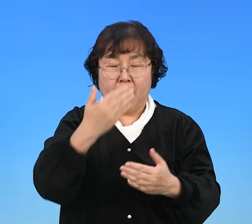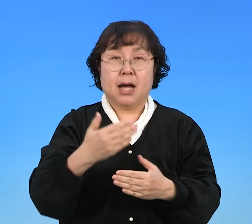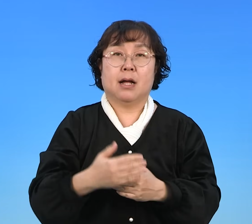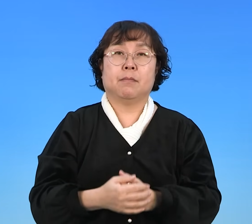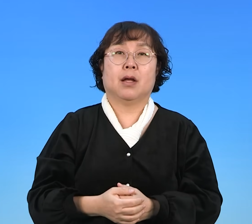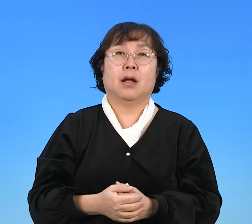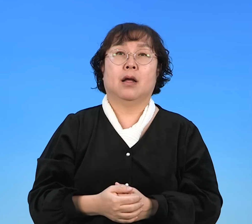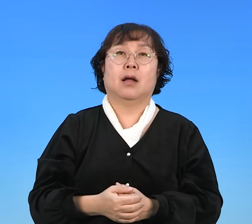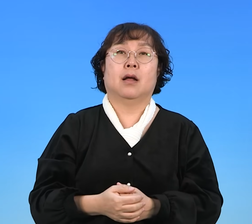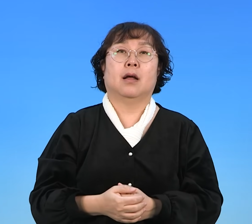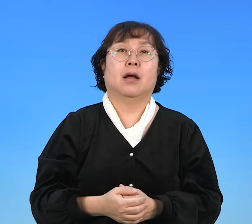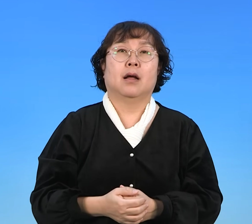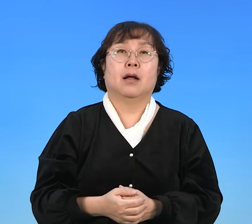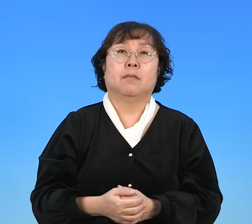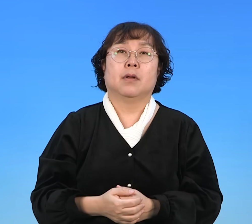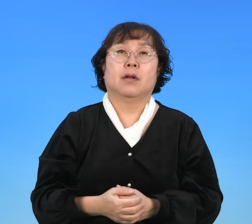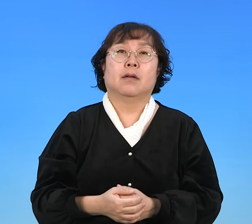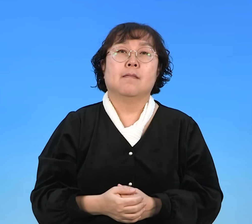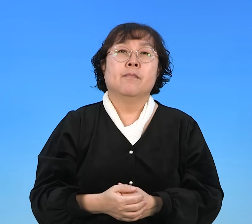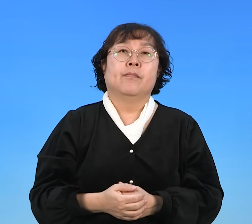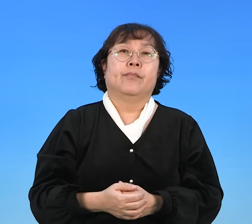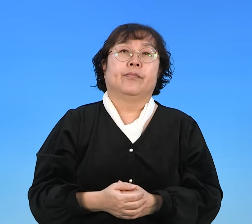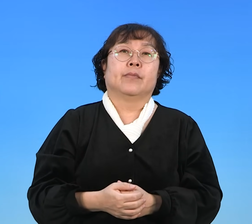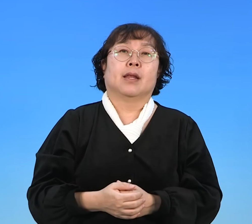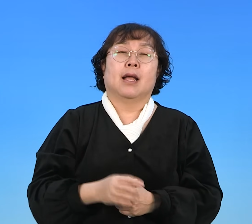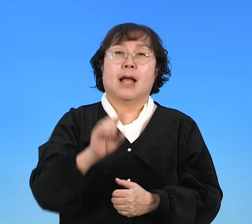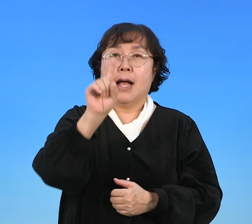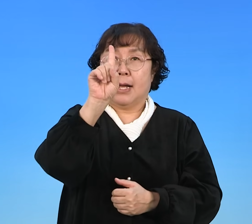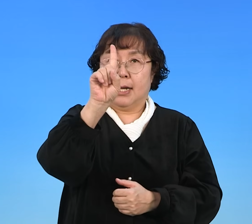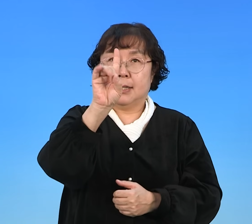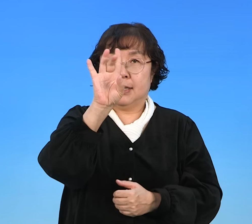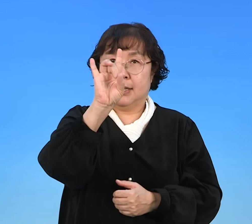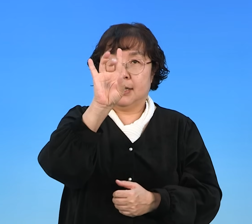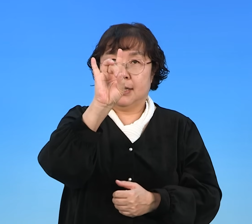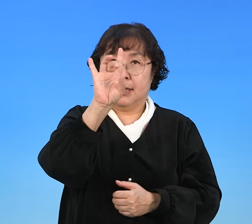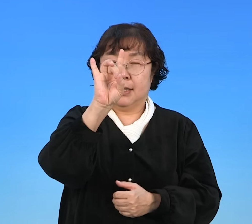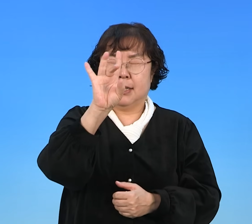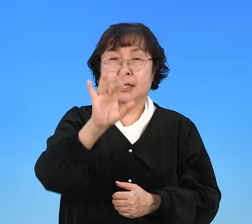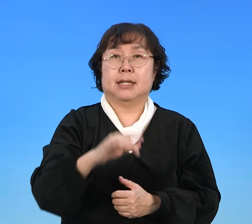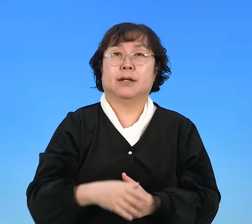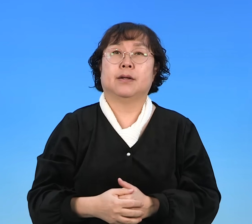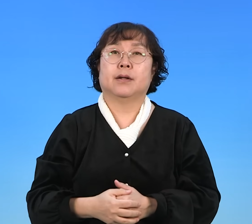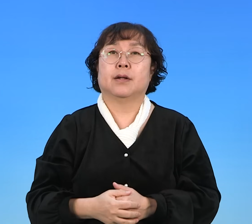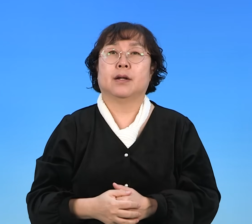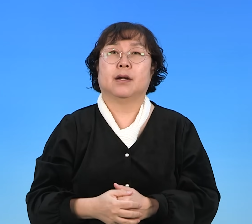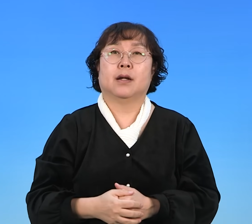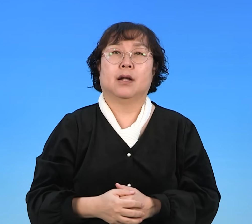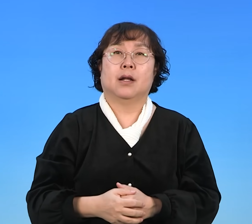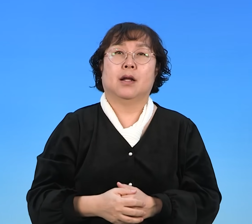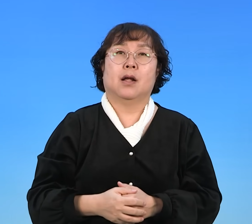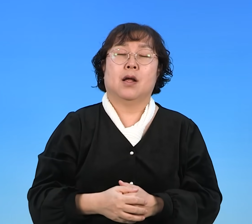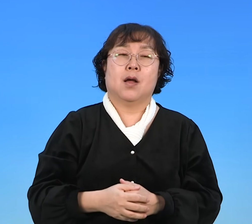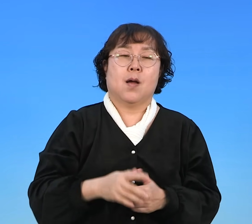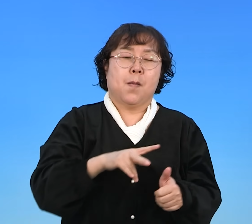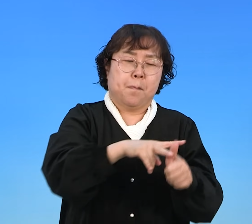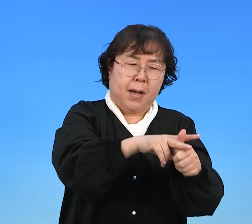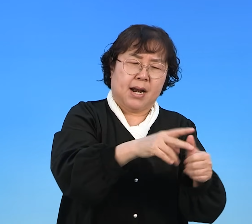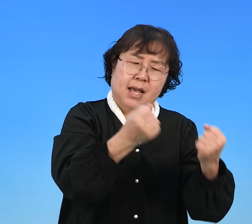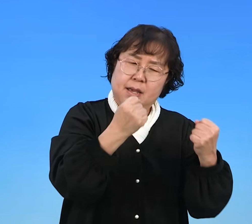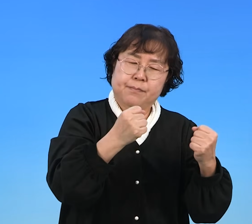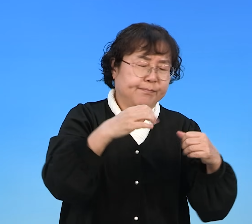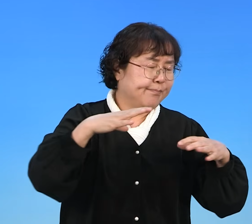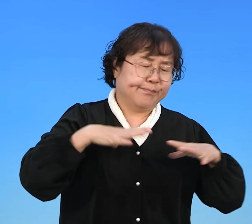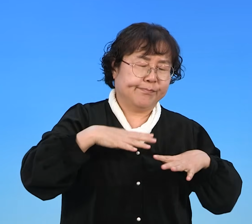가능해진다면, 가능해질 수 있다면 딱 한 가지예요. 말의 힘을 자랑하지 않는 거예요.